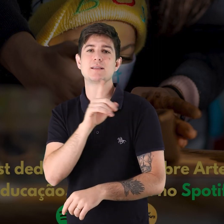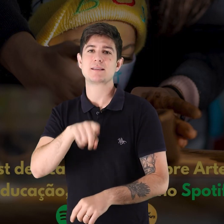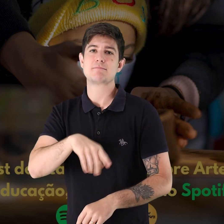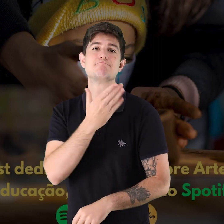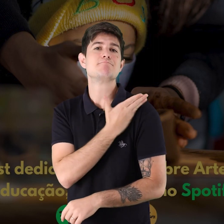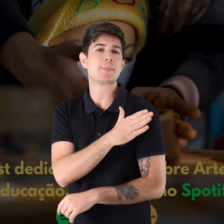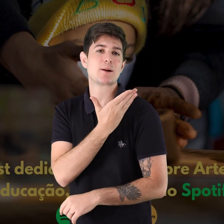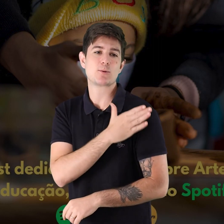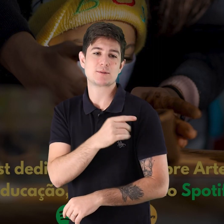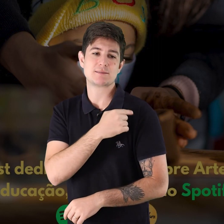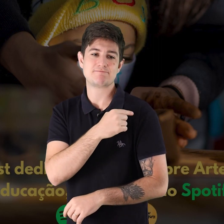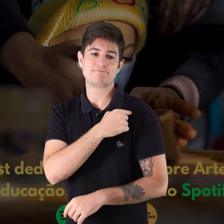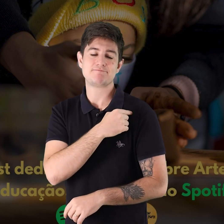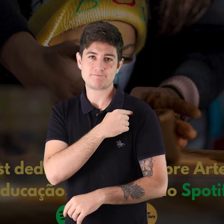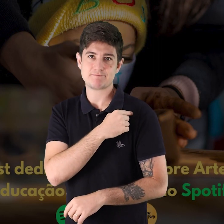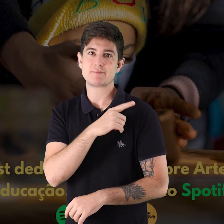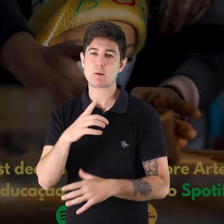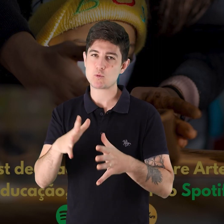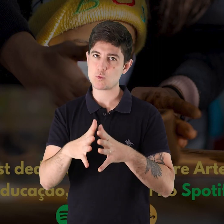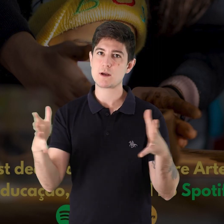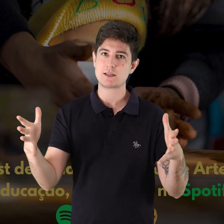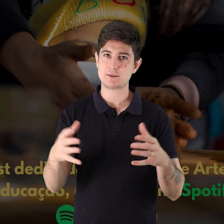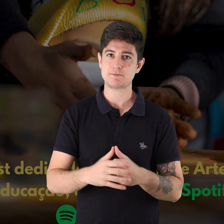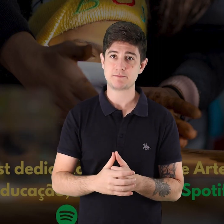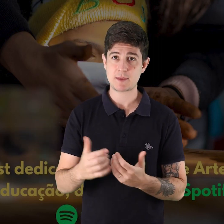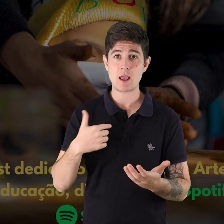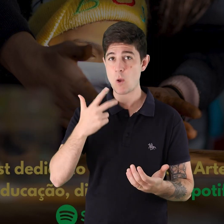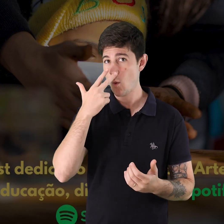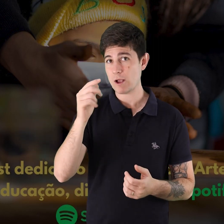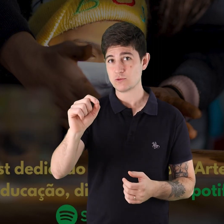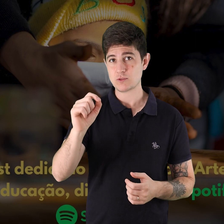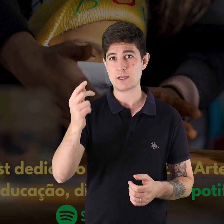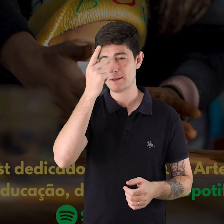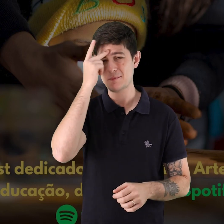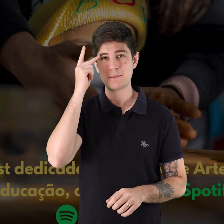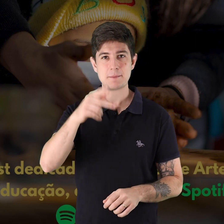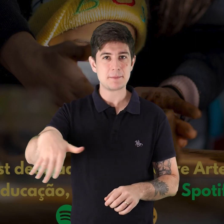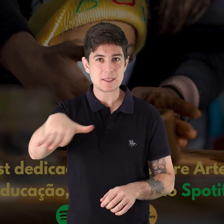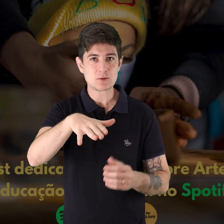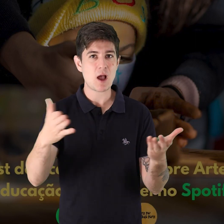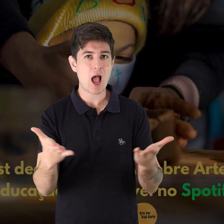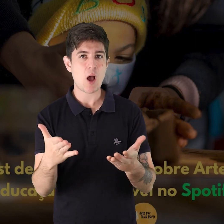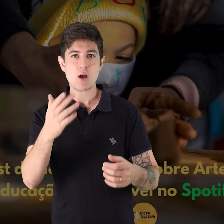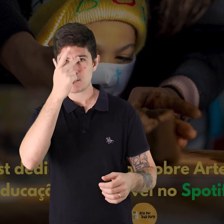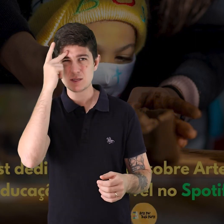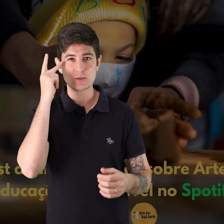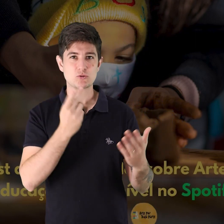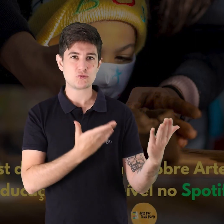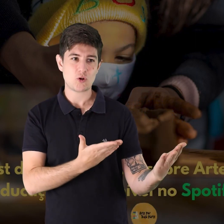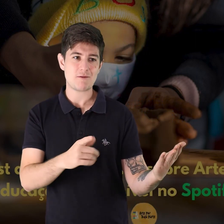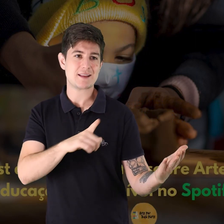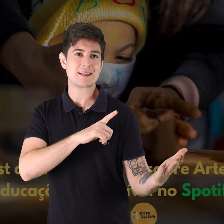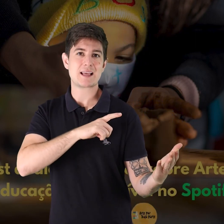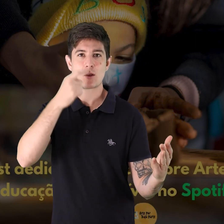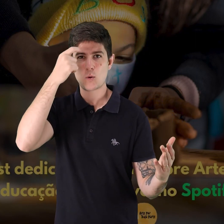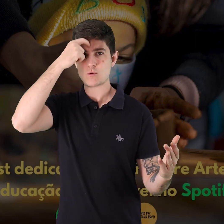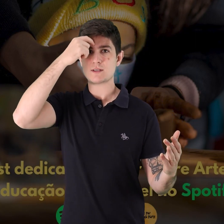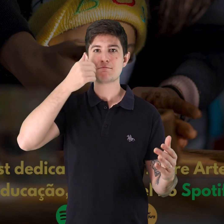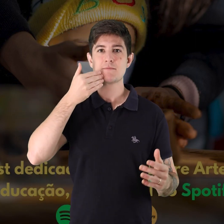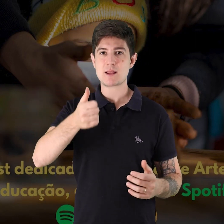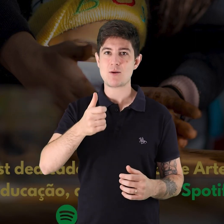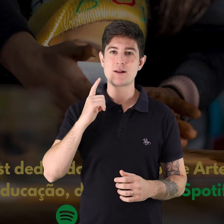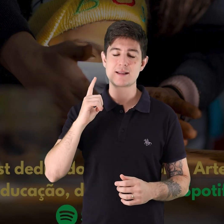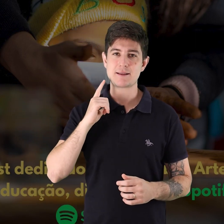o tabu ainda o preconceito ainda é muito grande. Então, eu acho que essa geração, os jovens, eles têm